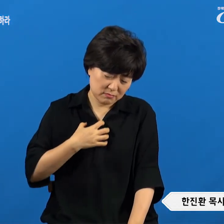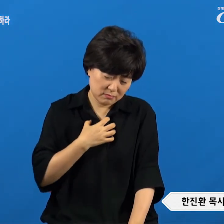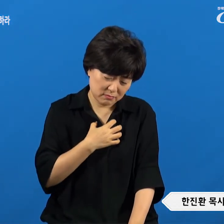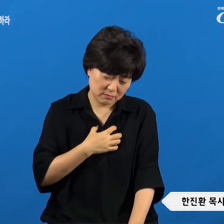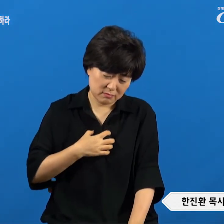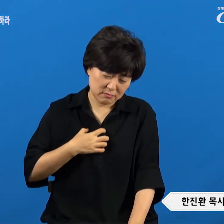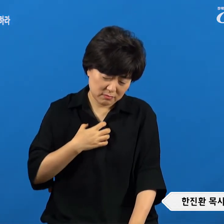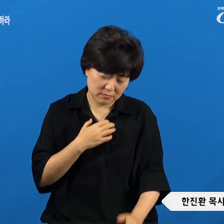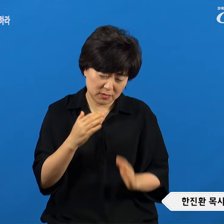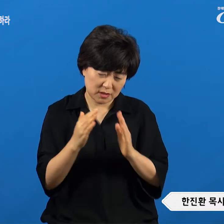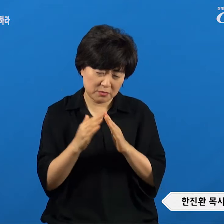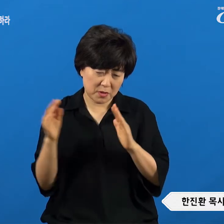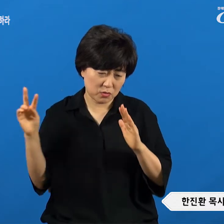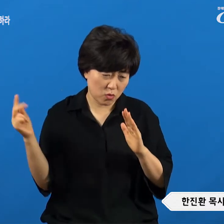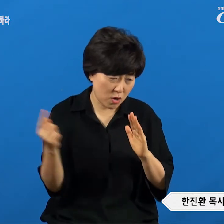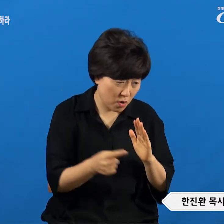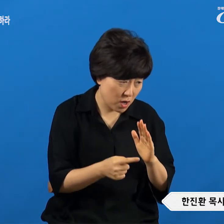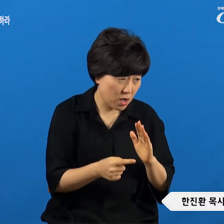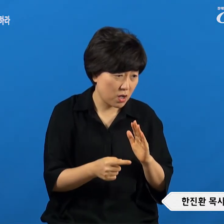모든 것이 달라 보입니다.